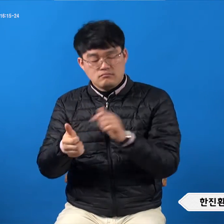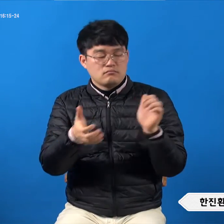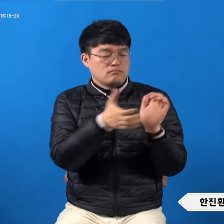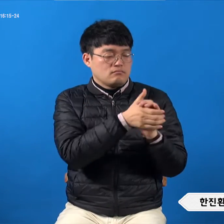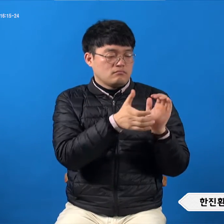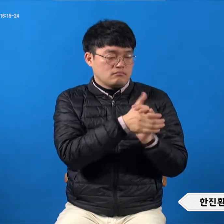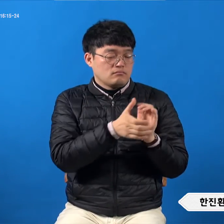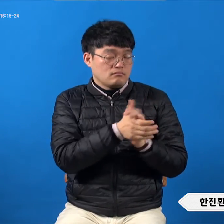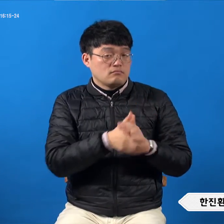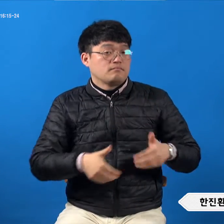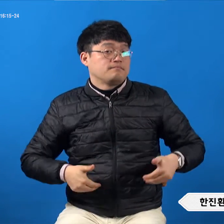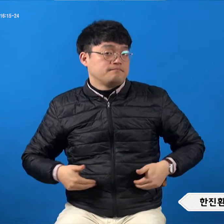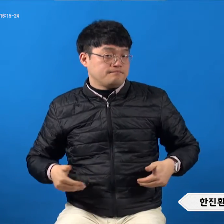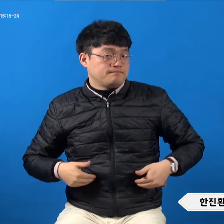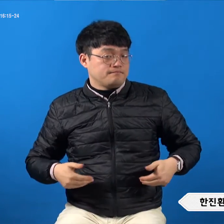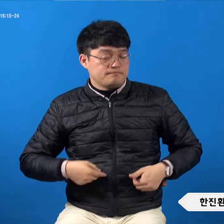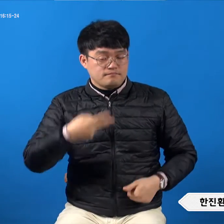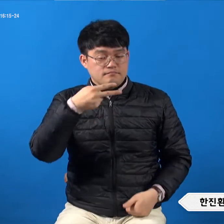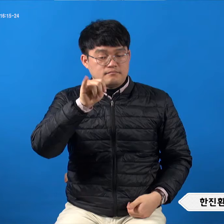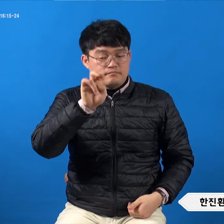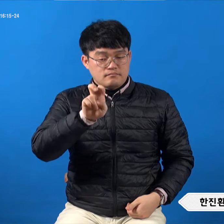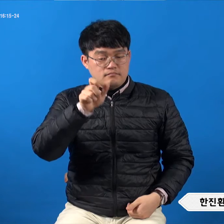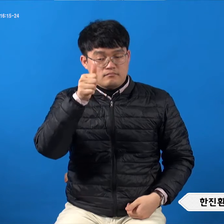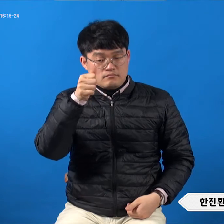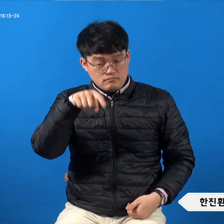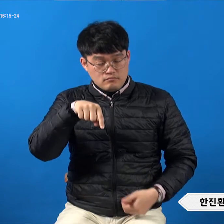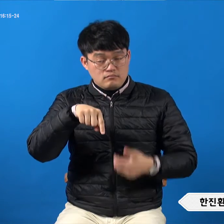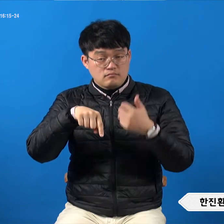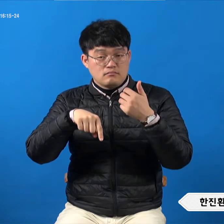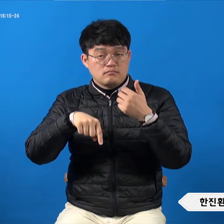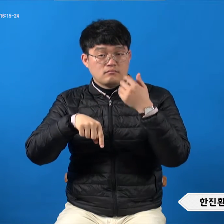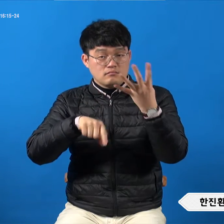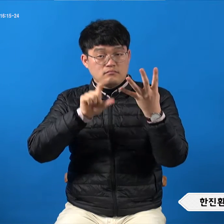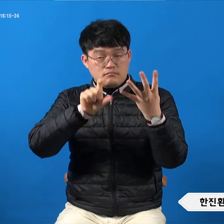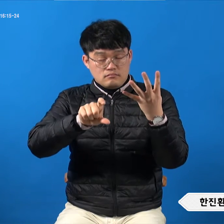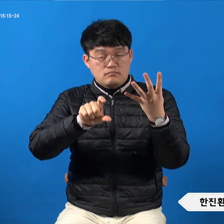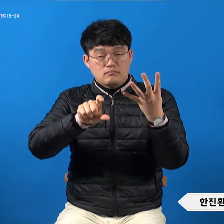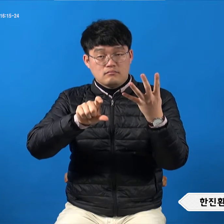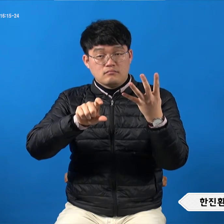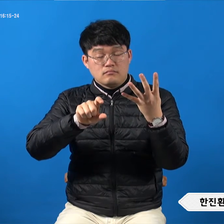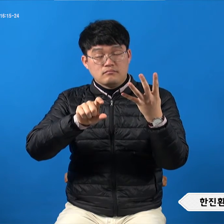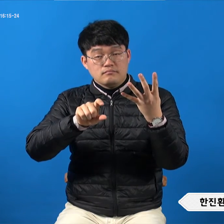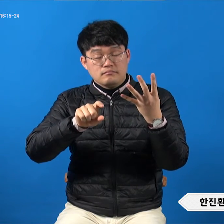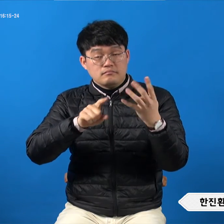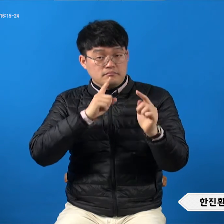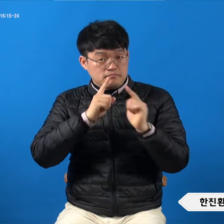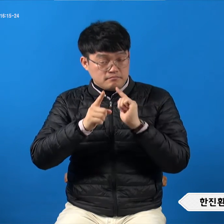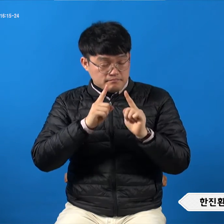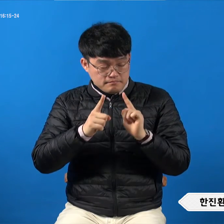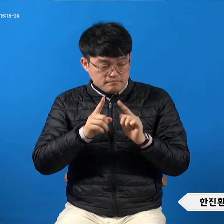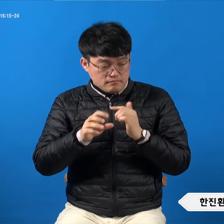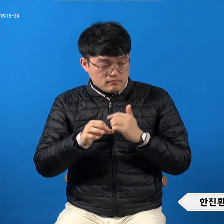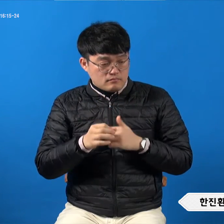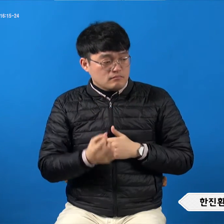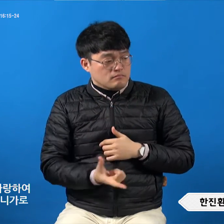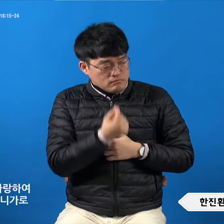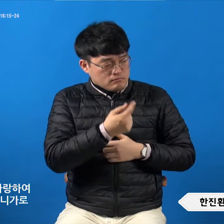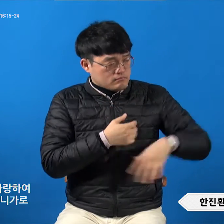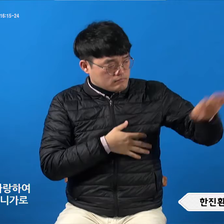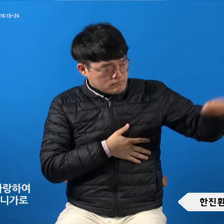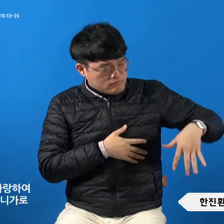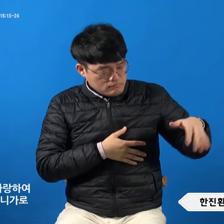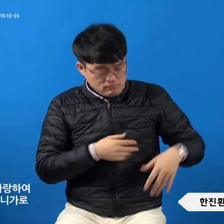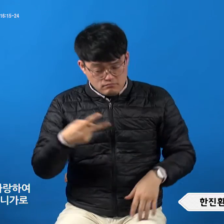필요했습니다. 디모데후서 4장 9절부터 보면 너는 어서 속히 내게로 오라. 대만은 이